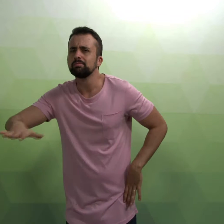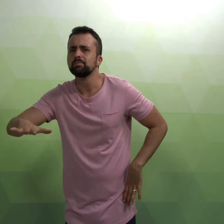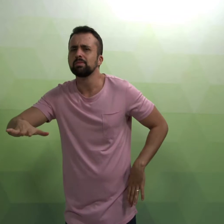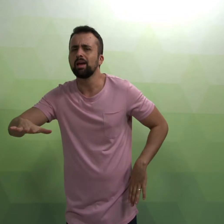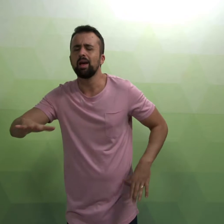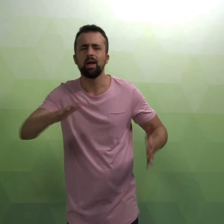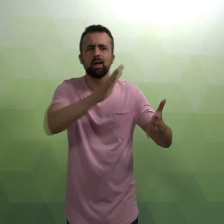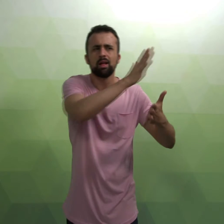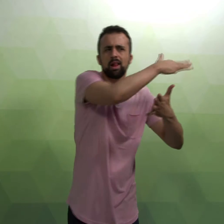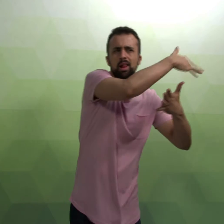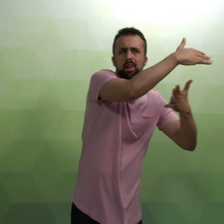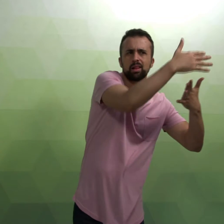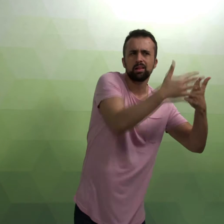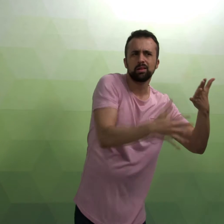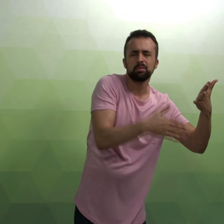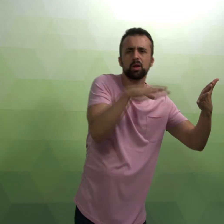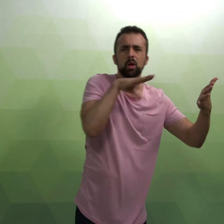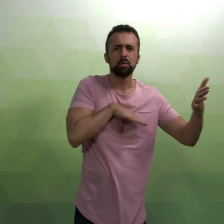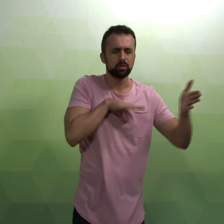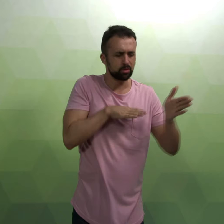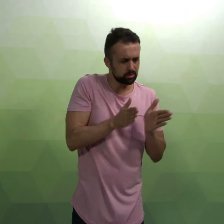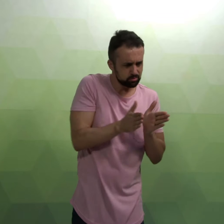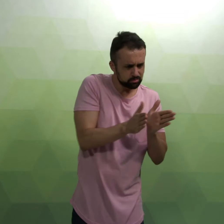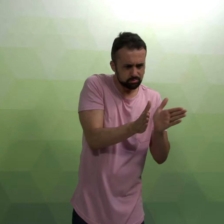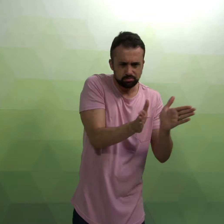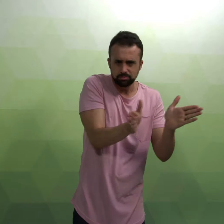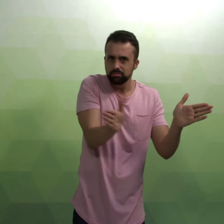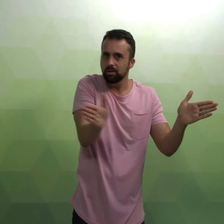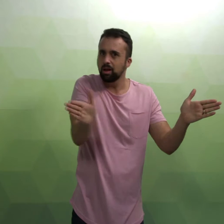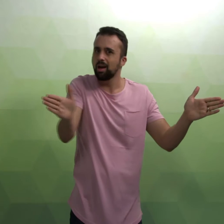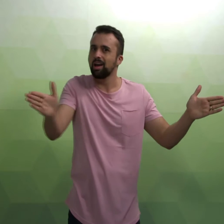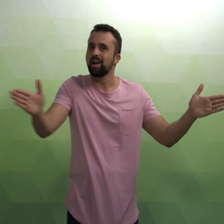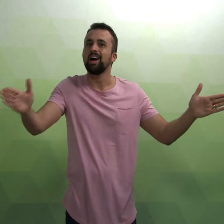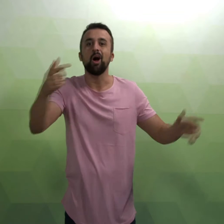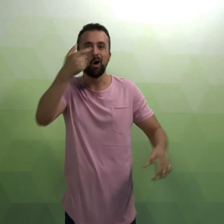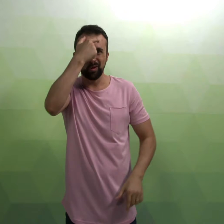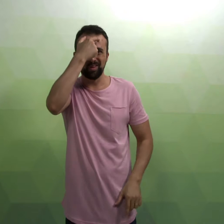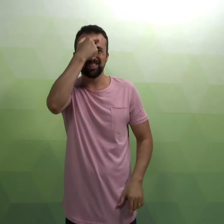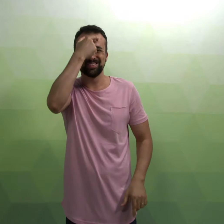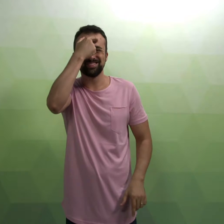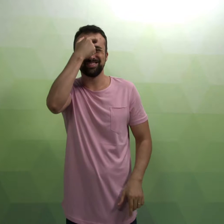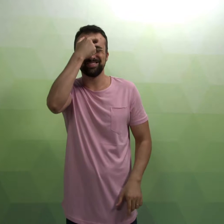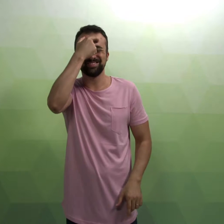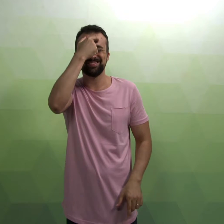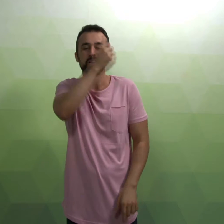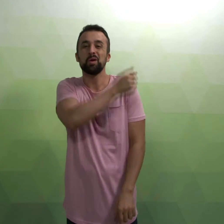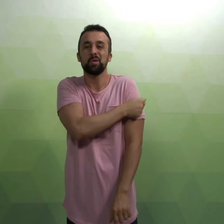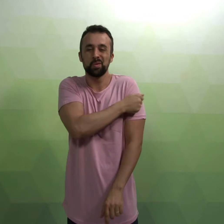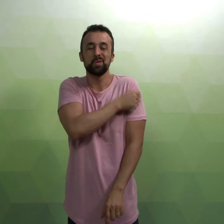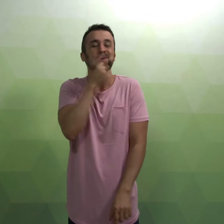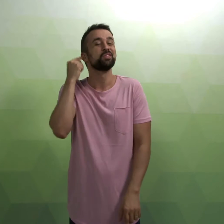Então, aqui já há um distanciamento consciente da Libras e do português,